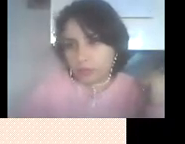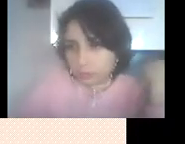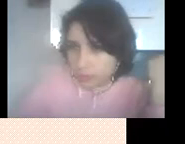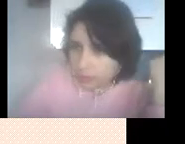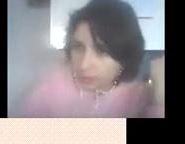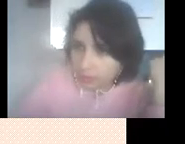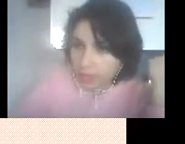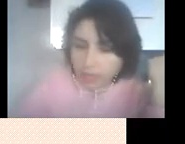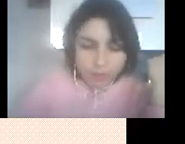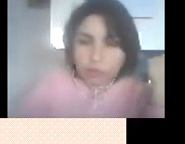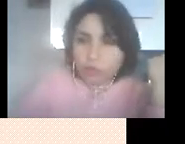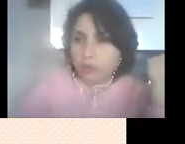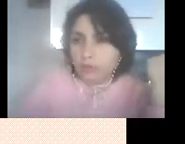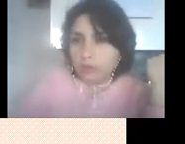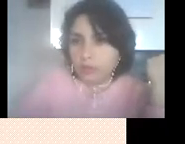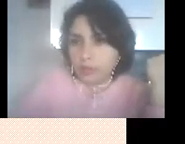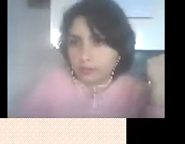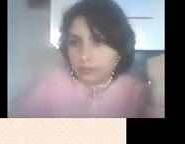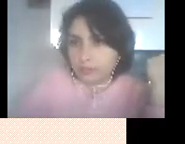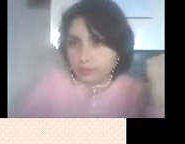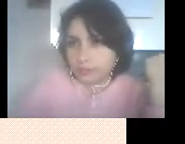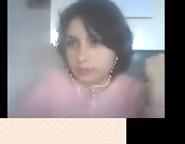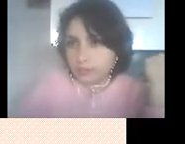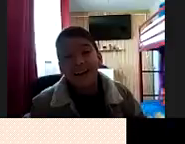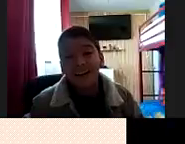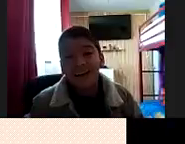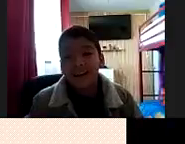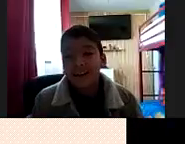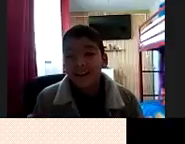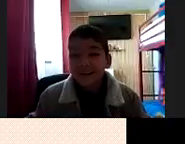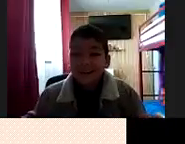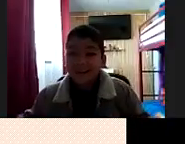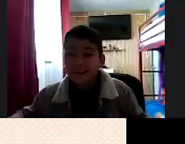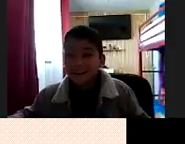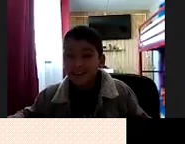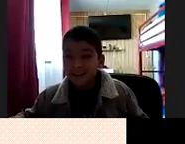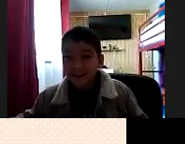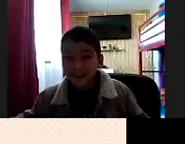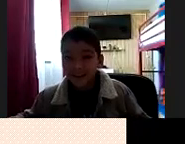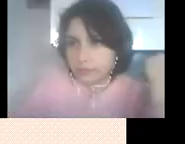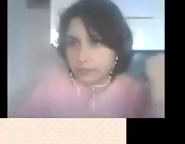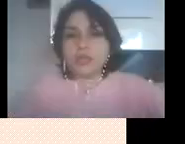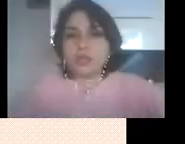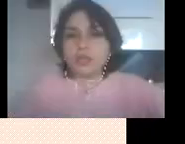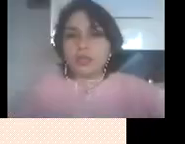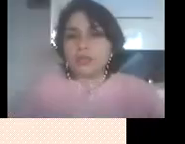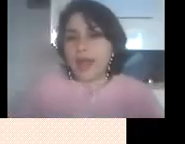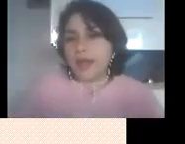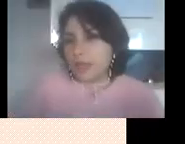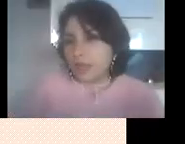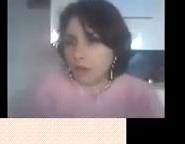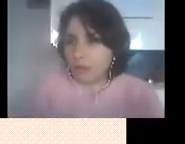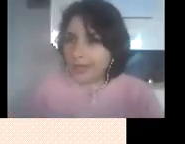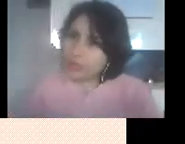tú. Tienes que activar tu audio. Ahí. De metal. Ya, es de metal, ¿cierto? ¿Y